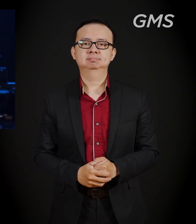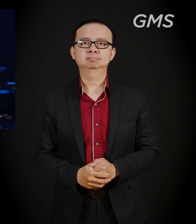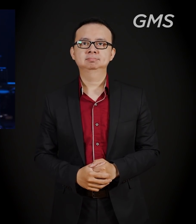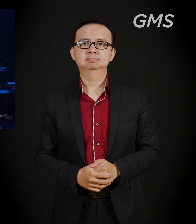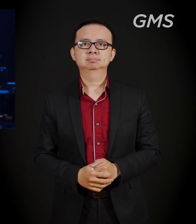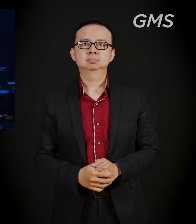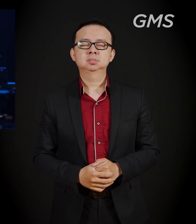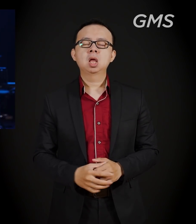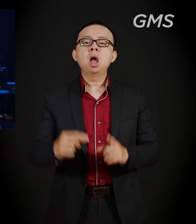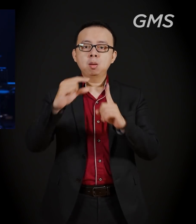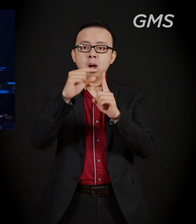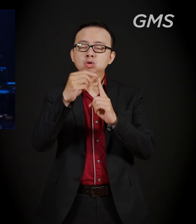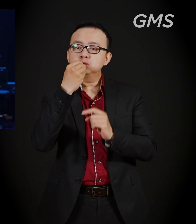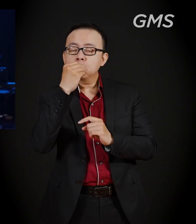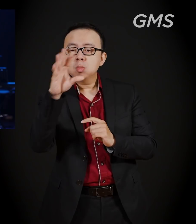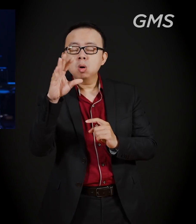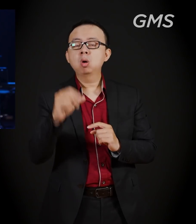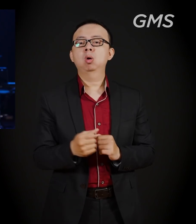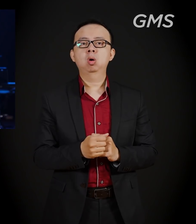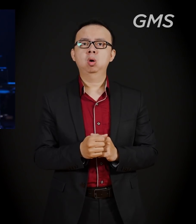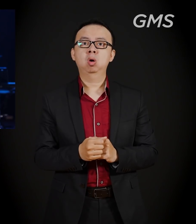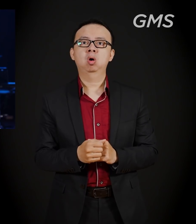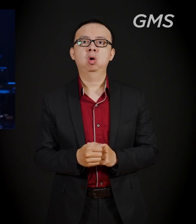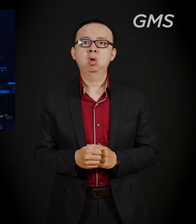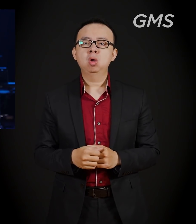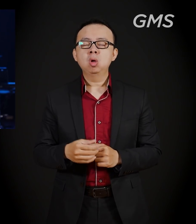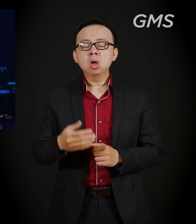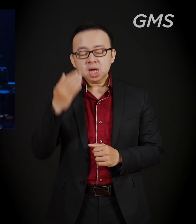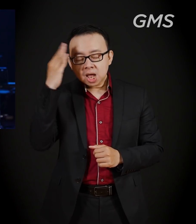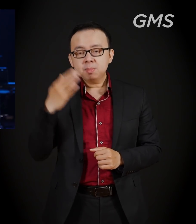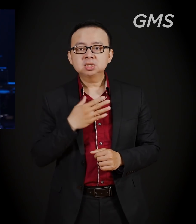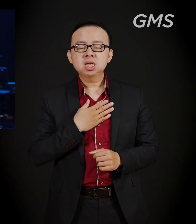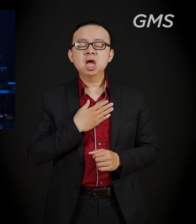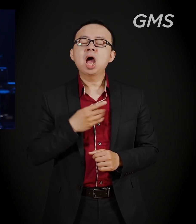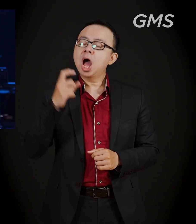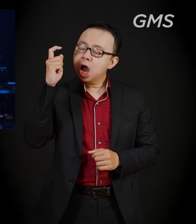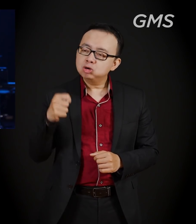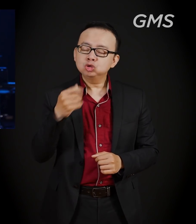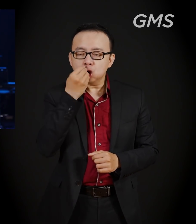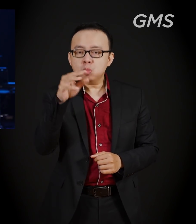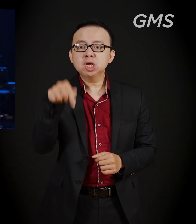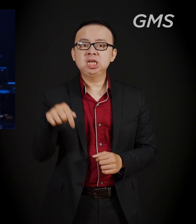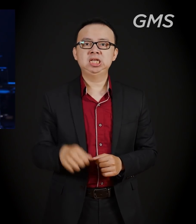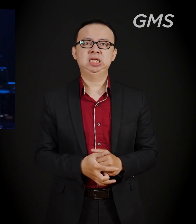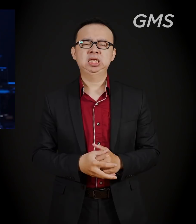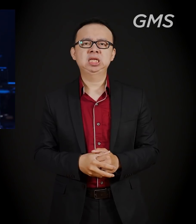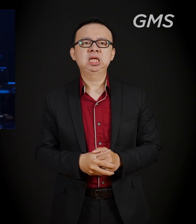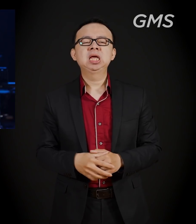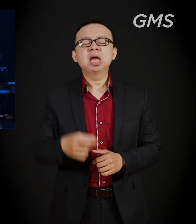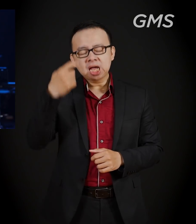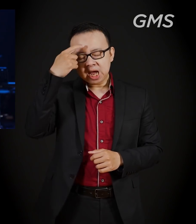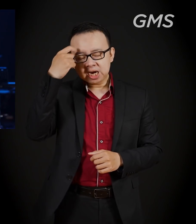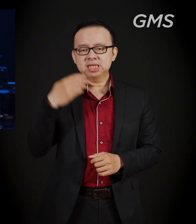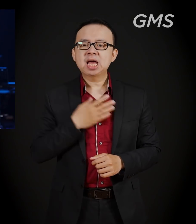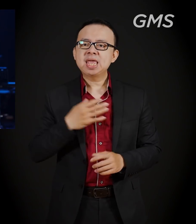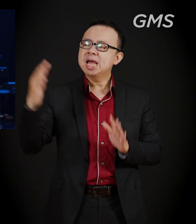Jelas Paulus bilang, why I'm saying this. Kenapa saya harus ngomong ini? Karena saya bicara di hadapan Allah dan Kristus Yesus yang akan menghakimi orang yang